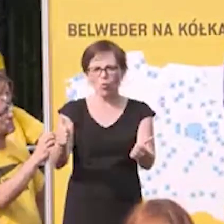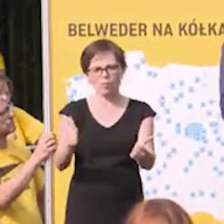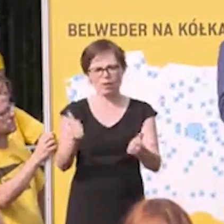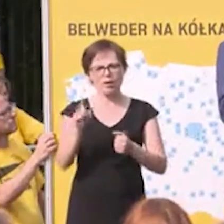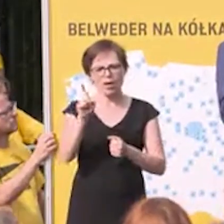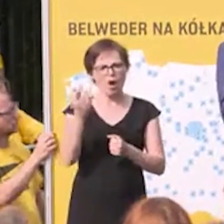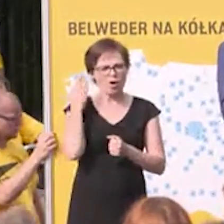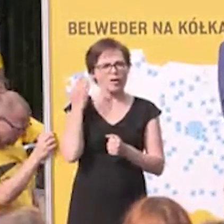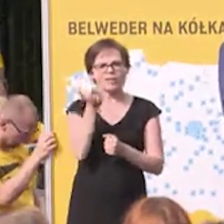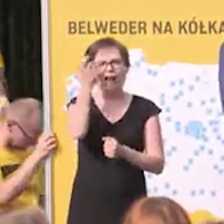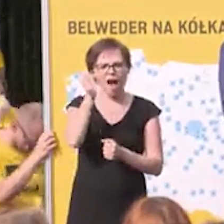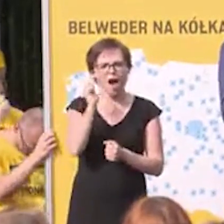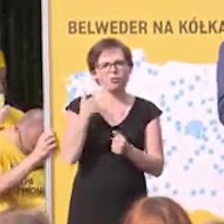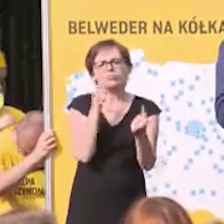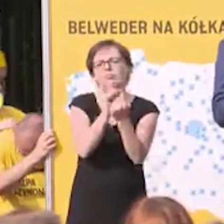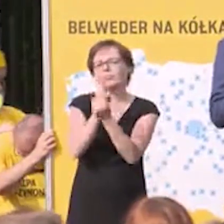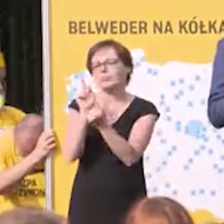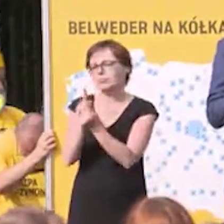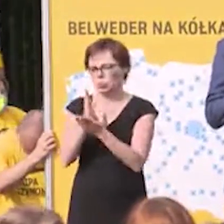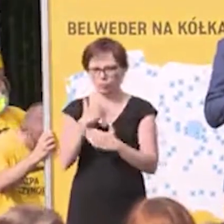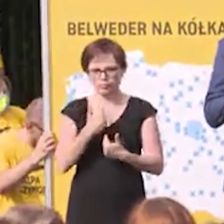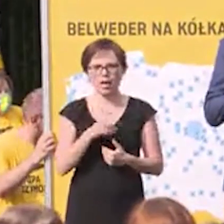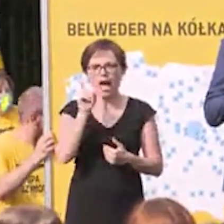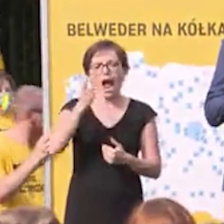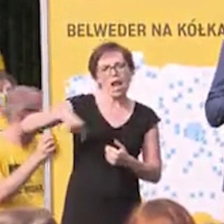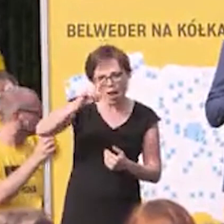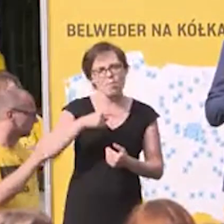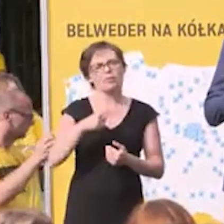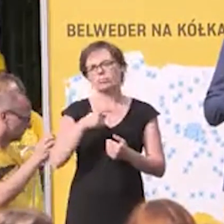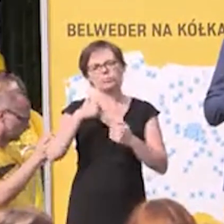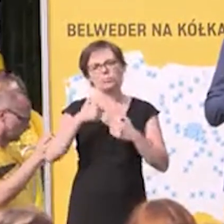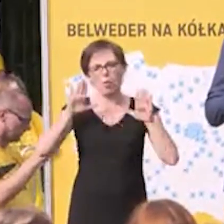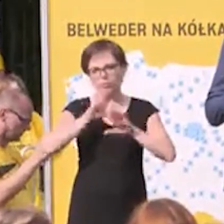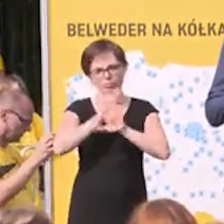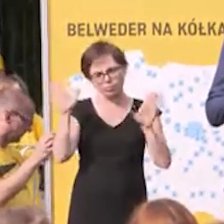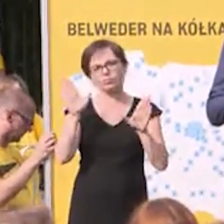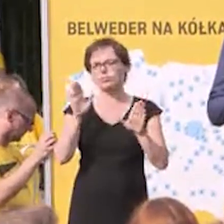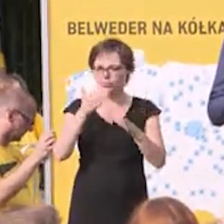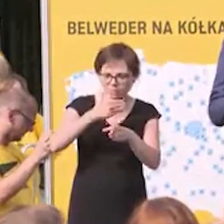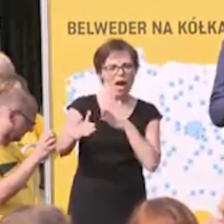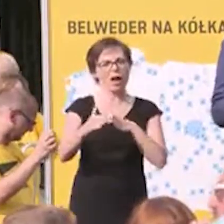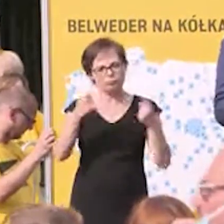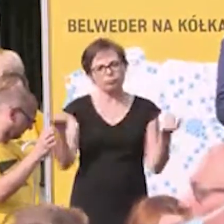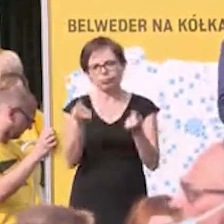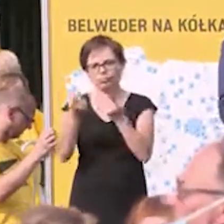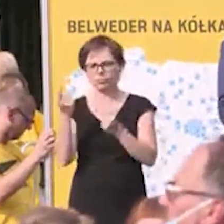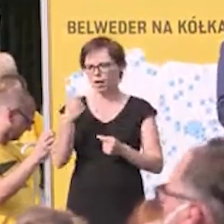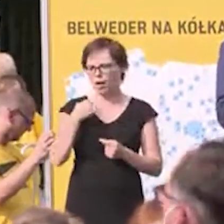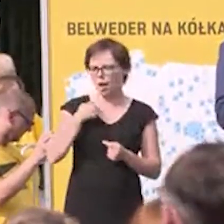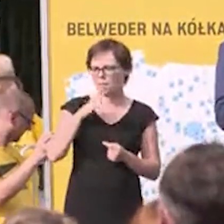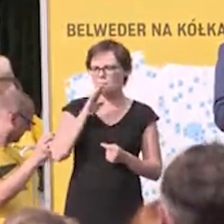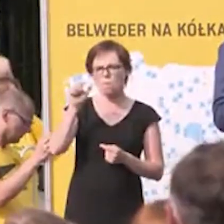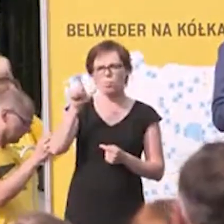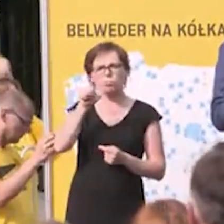ciągu ostatnich godzin. My wszyscy idziemy i musimy agitować. Wiecie, myśmy mieli w ubiegłym, przedwczoraj mieliśmy